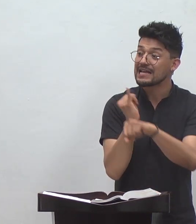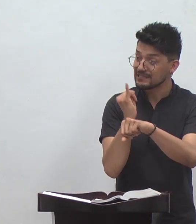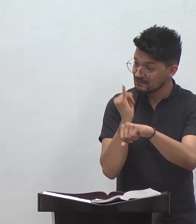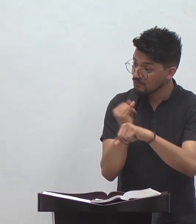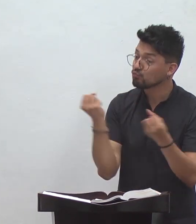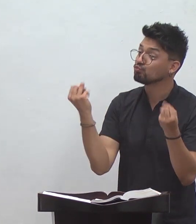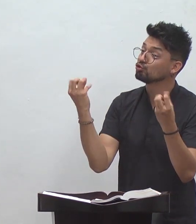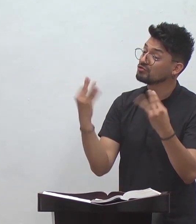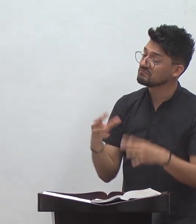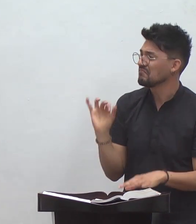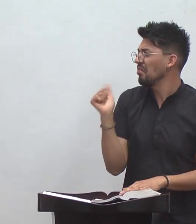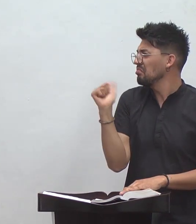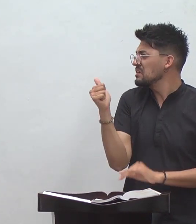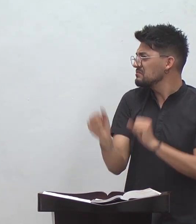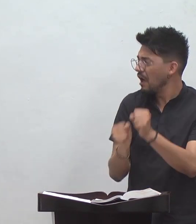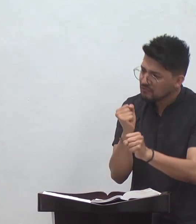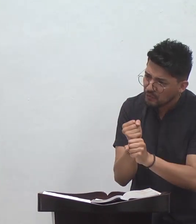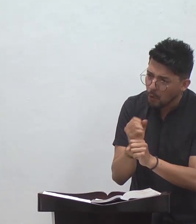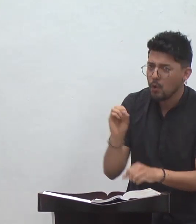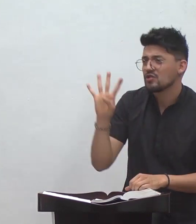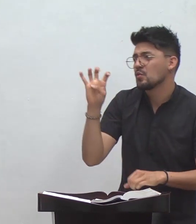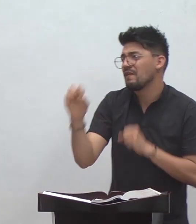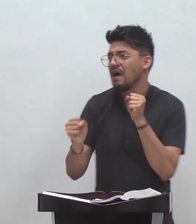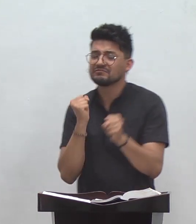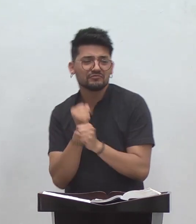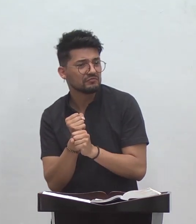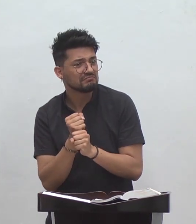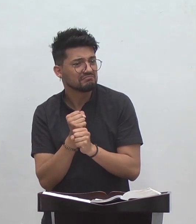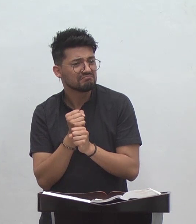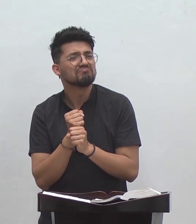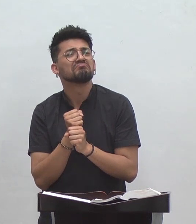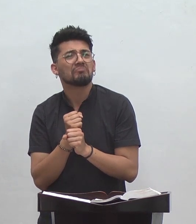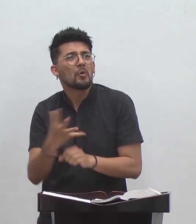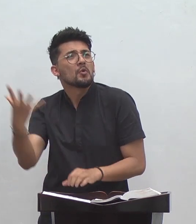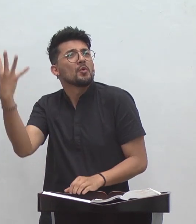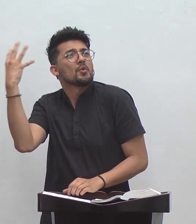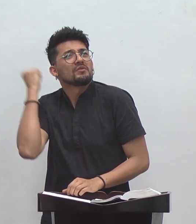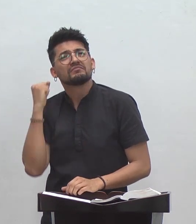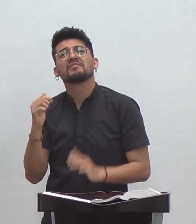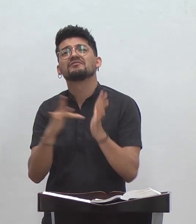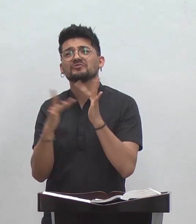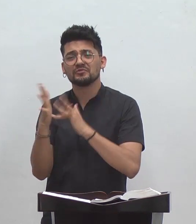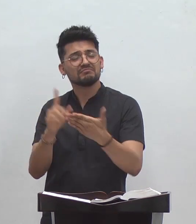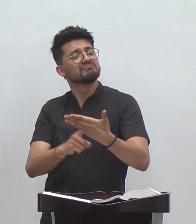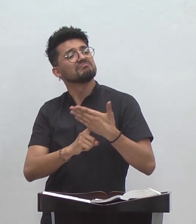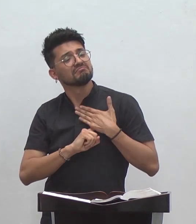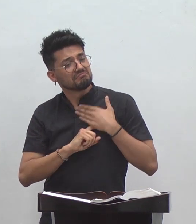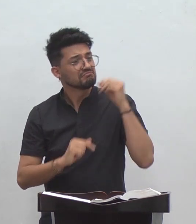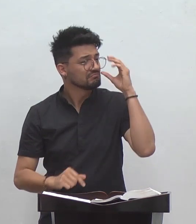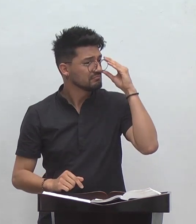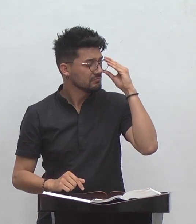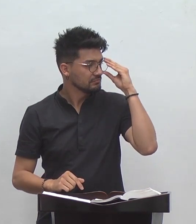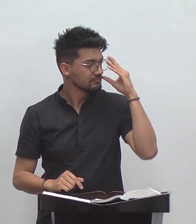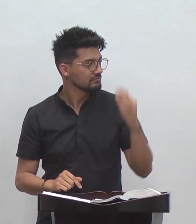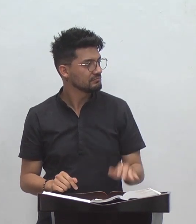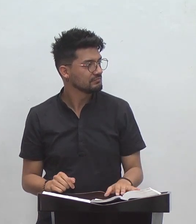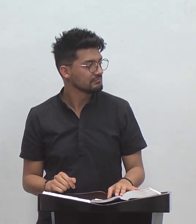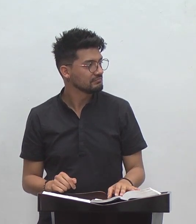De pronto algunos hace muchos años están aquí en la iglesia, 9, 10 años. Llevan su tiempo congregándose, han